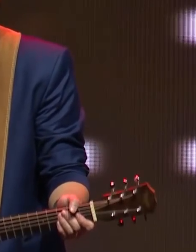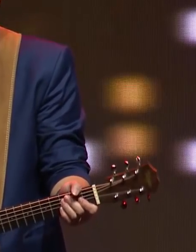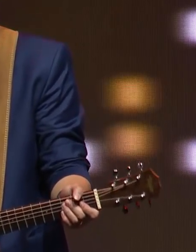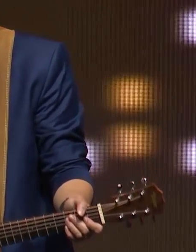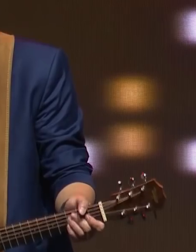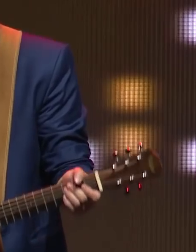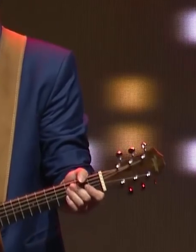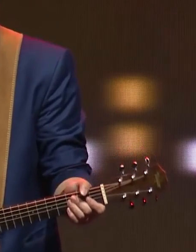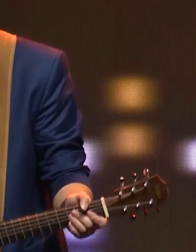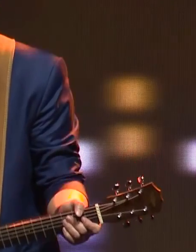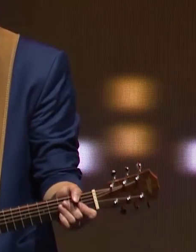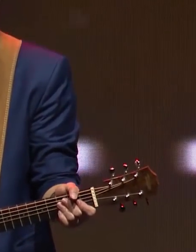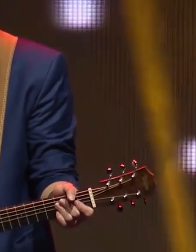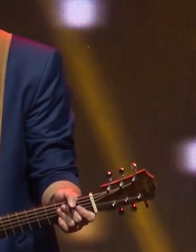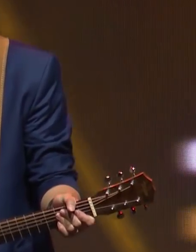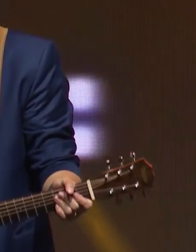bersuka cita,